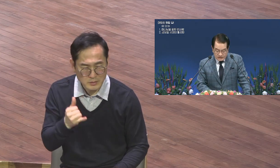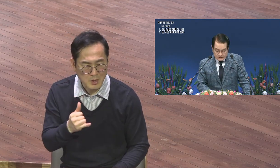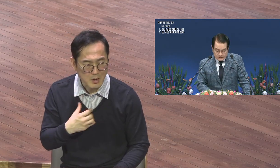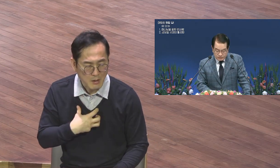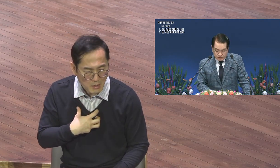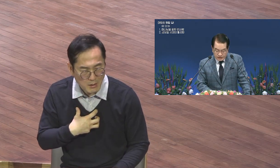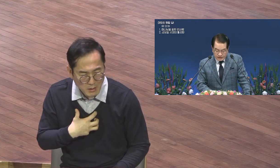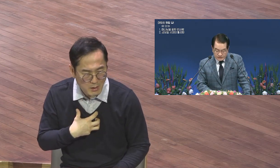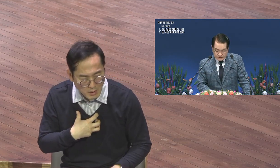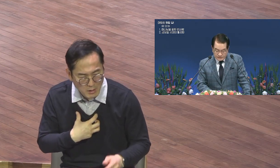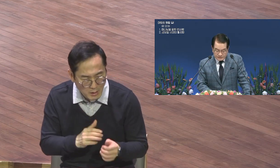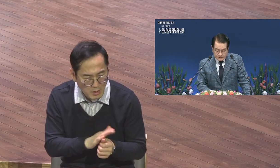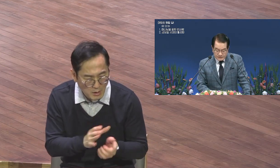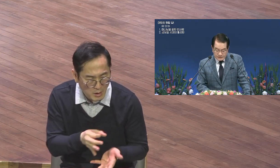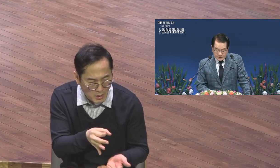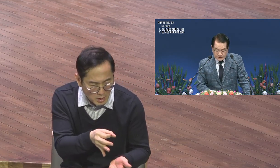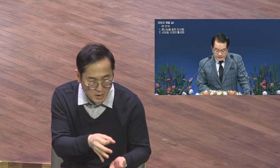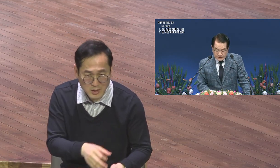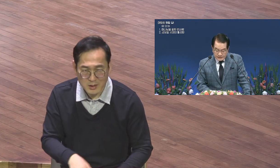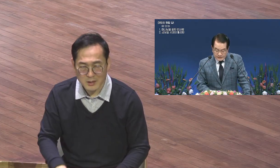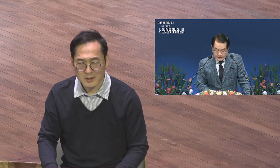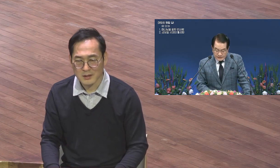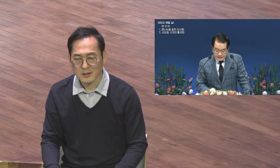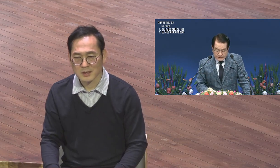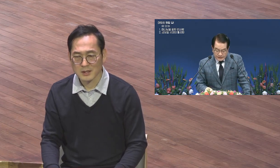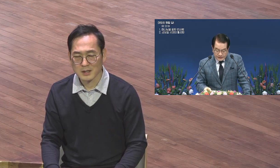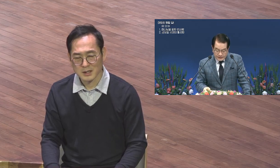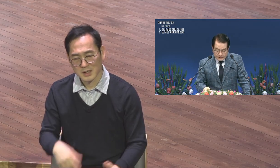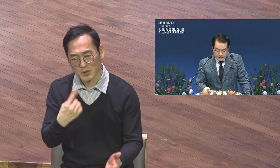것을 참 보게 됐죠.